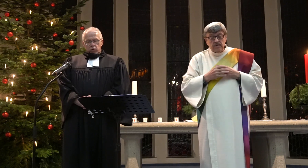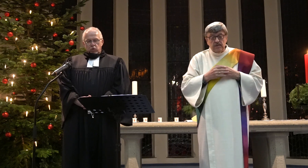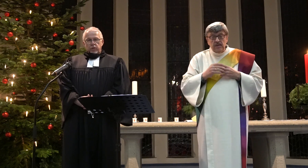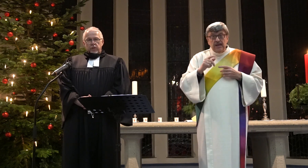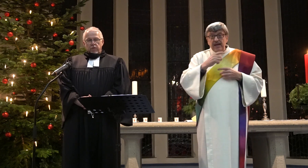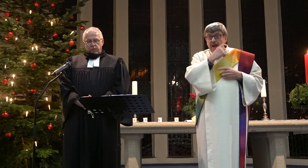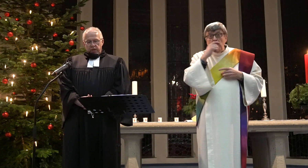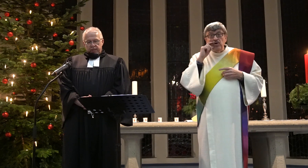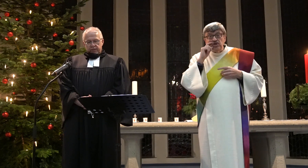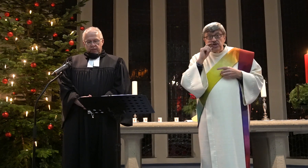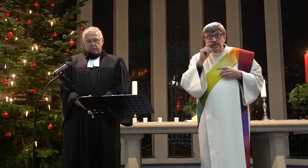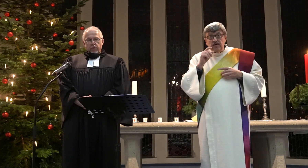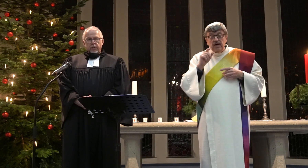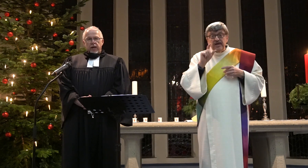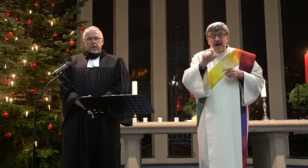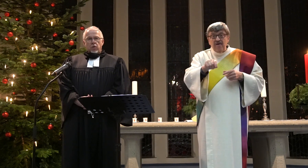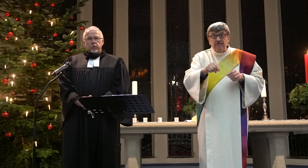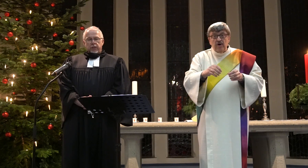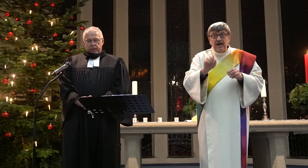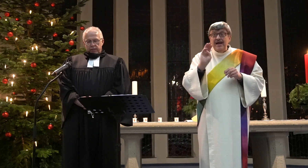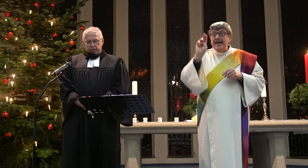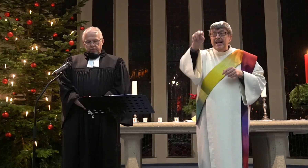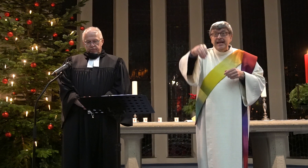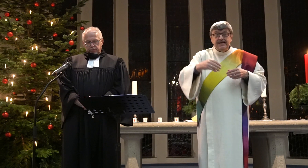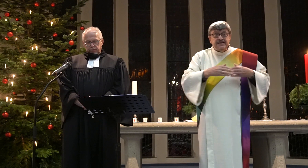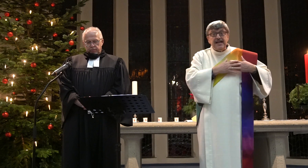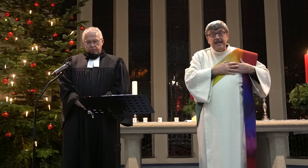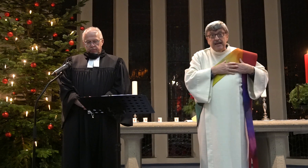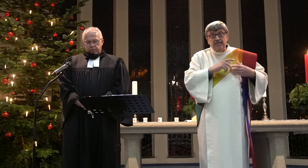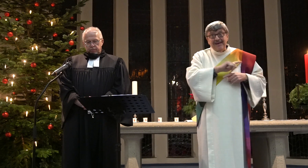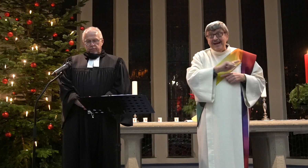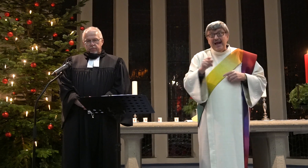Der Mundschutz darf für Nächstenliebe keine Ausrede sein.